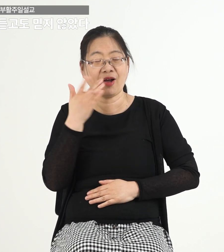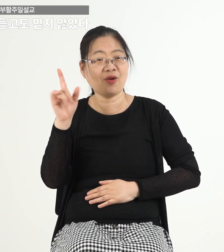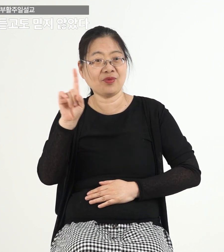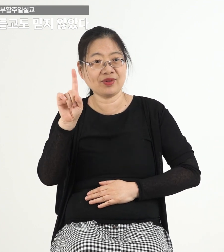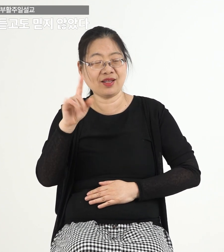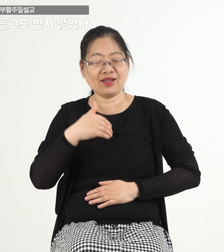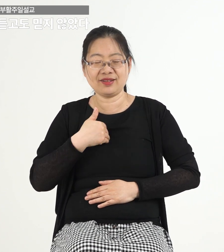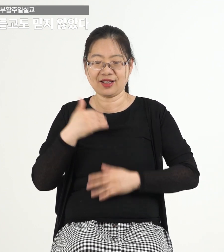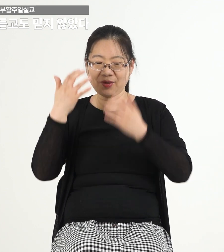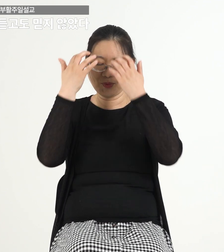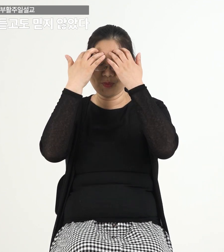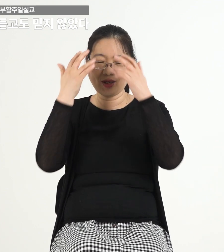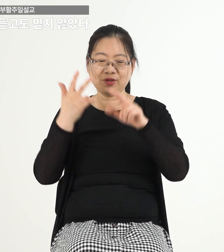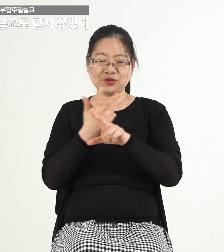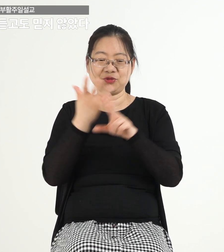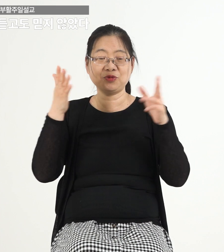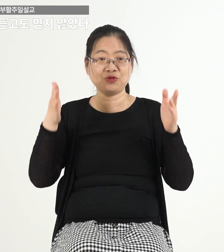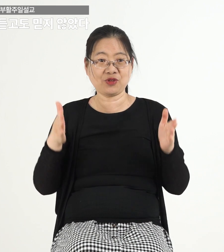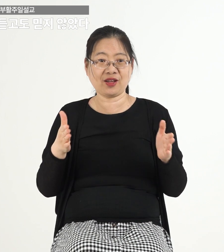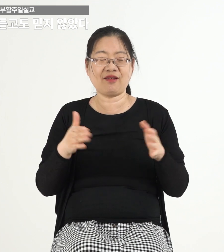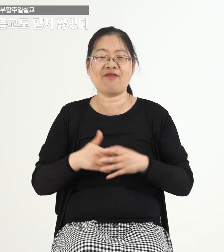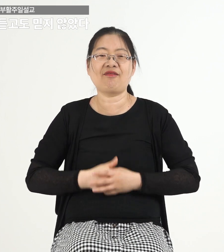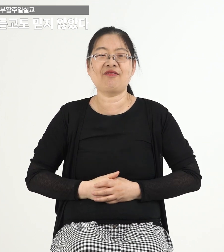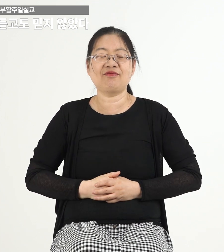제가 고난주간 기간 중에